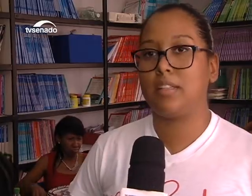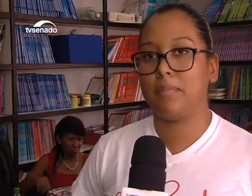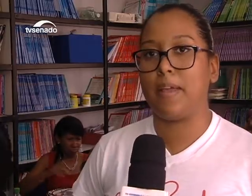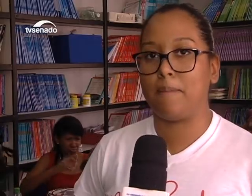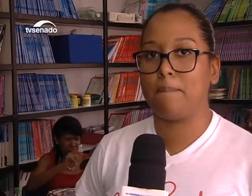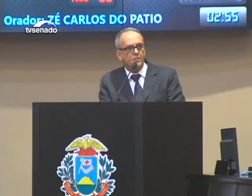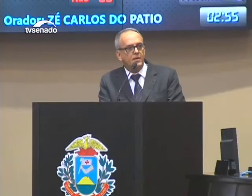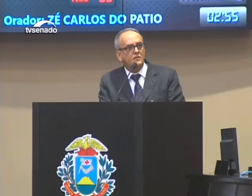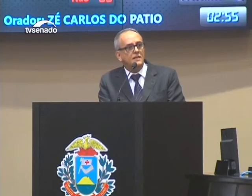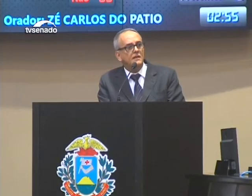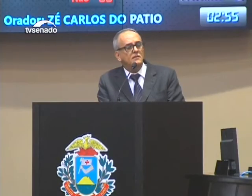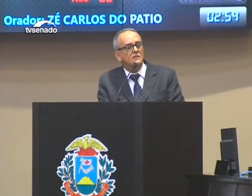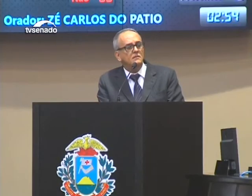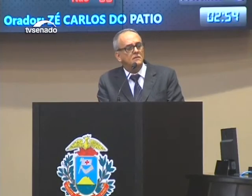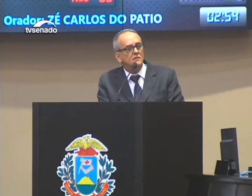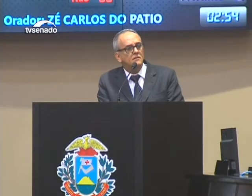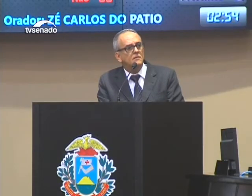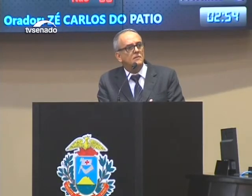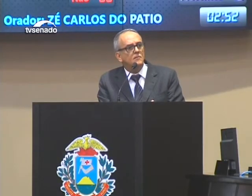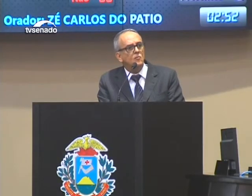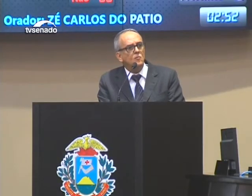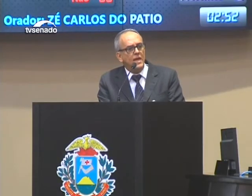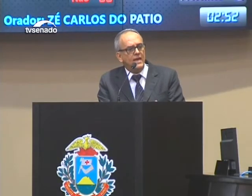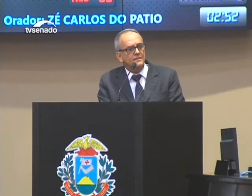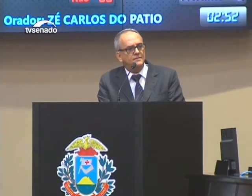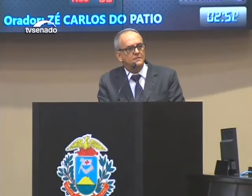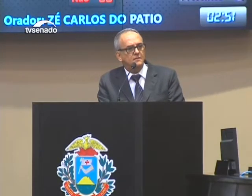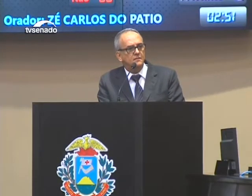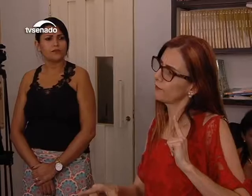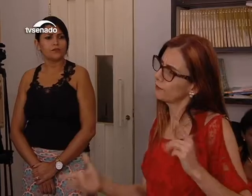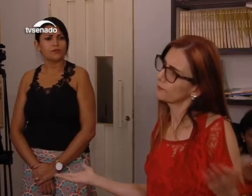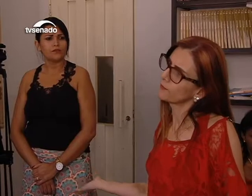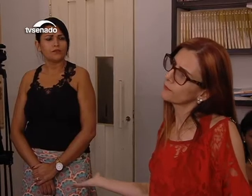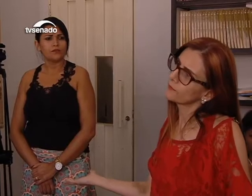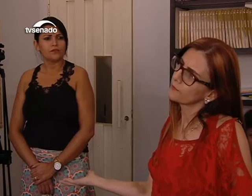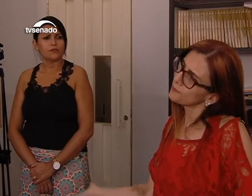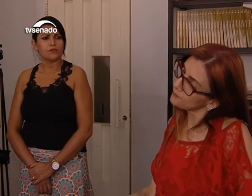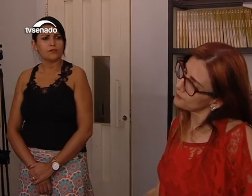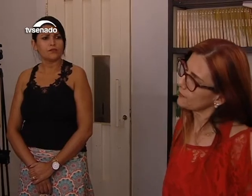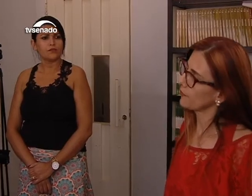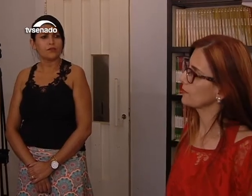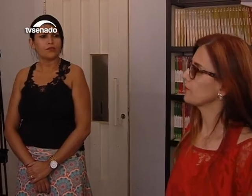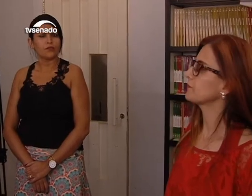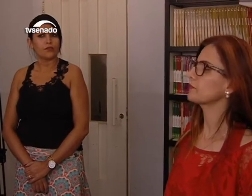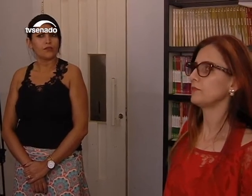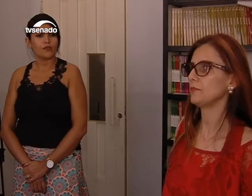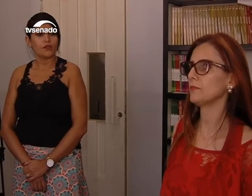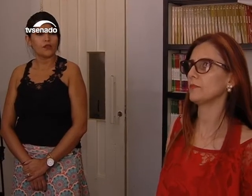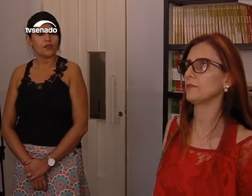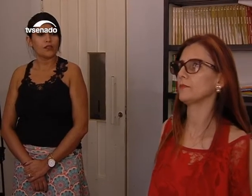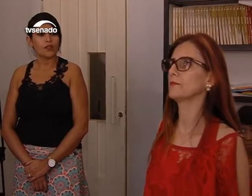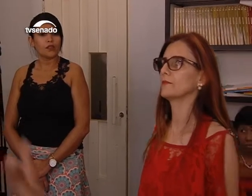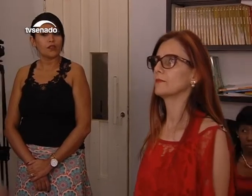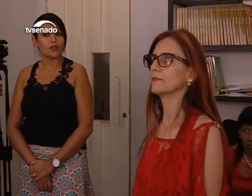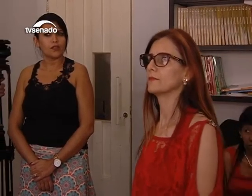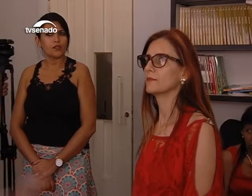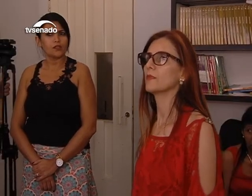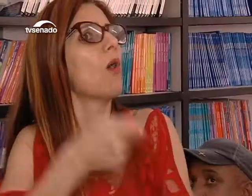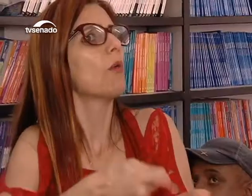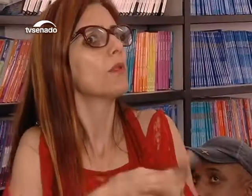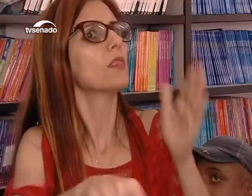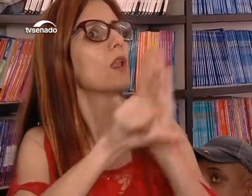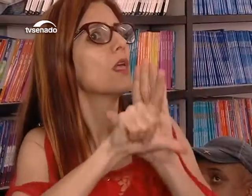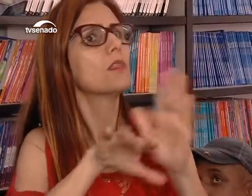para a família também o projeto segue em trâmite no poder legislativo para a professora claudinéia a que mostramos no começo da